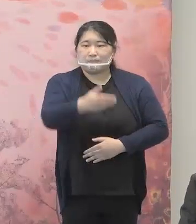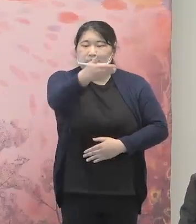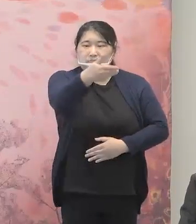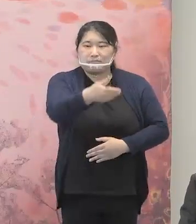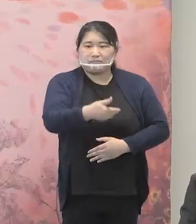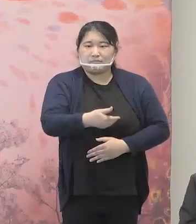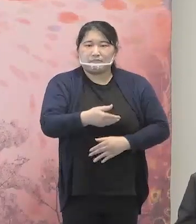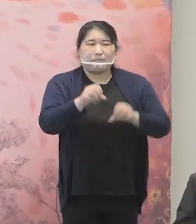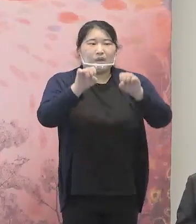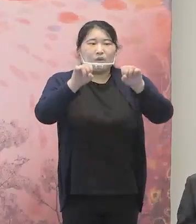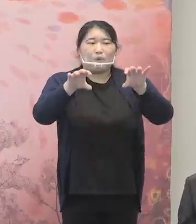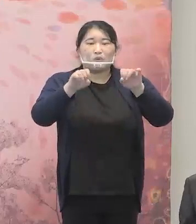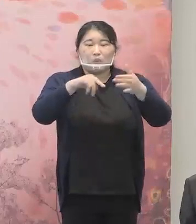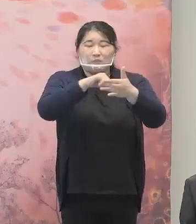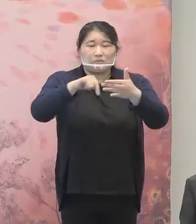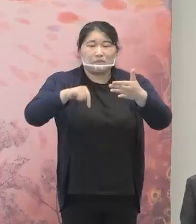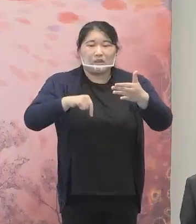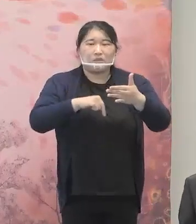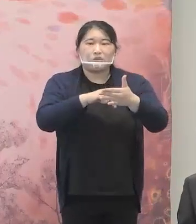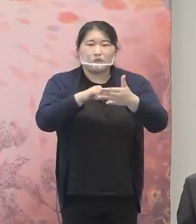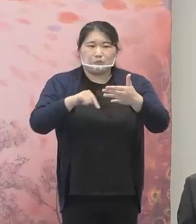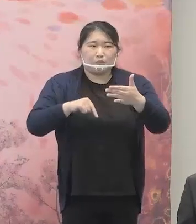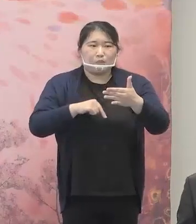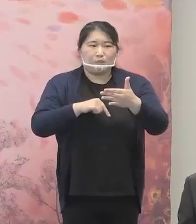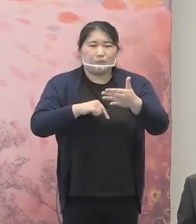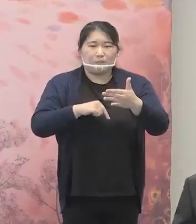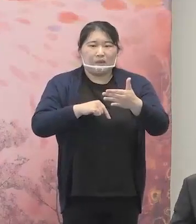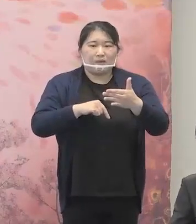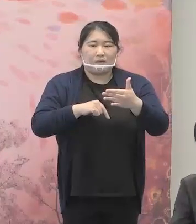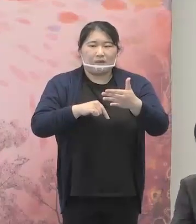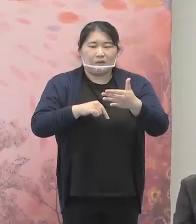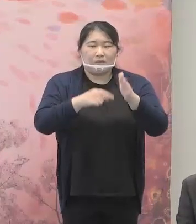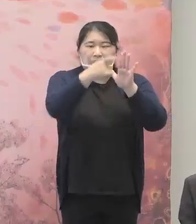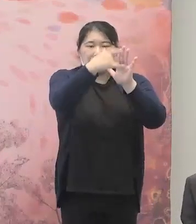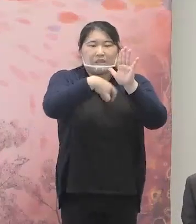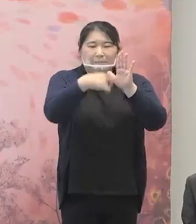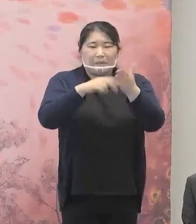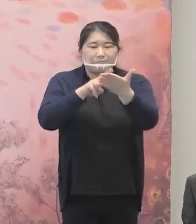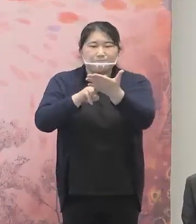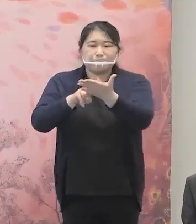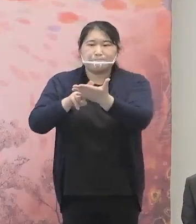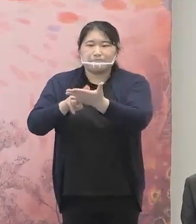その放送、内容というか、こういうテーマを設けて、